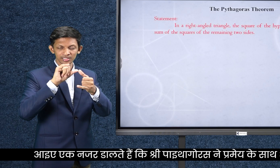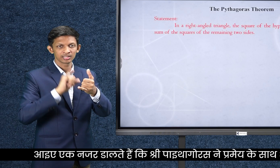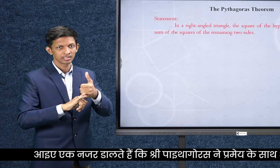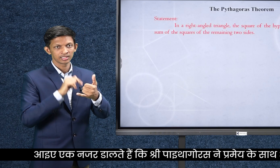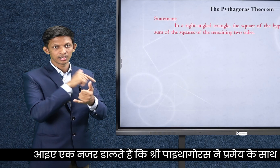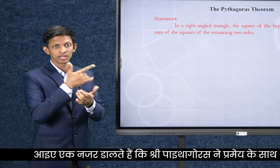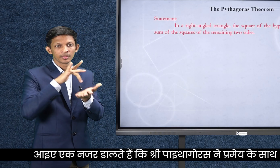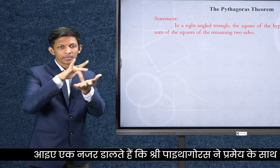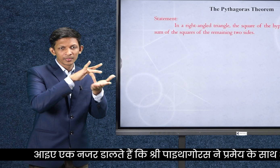कहा।